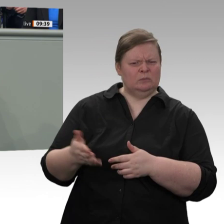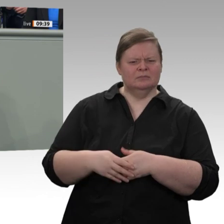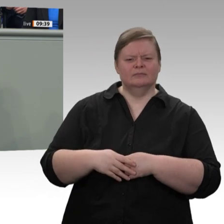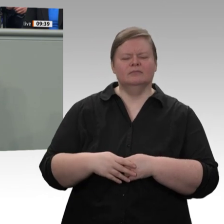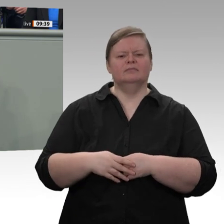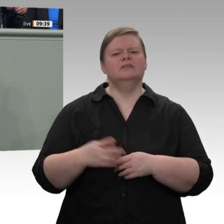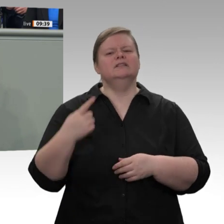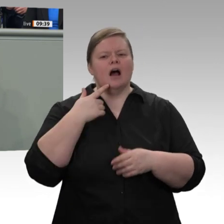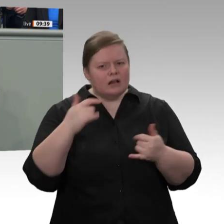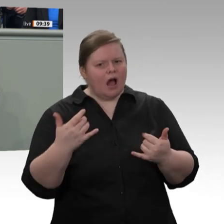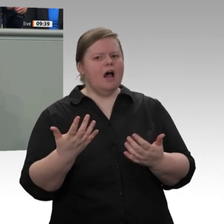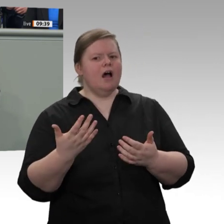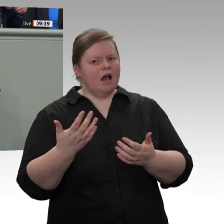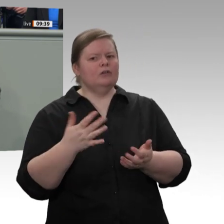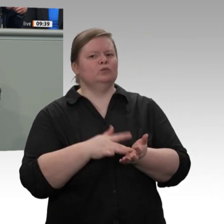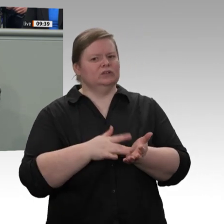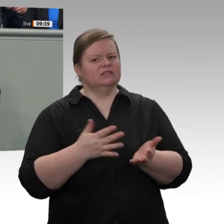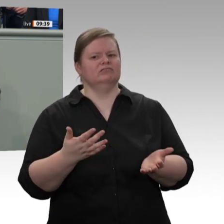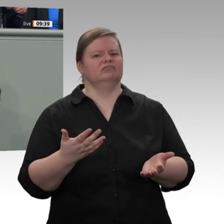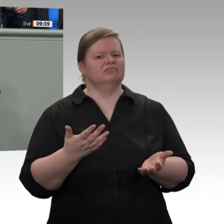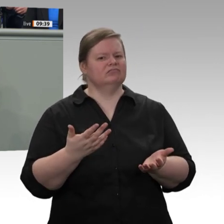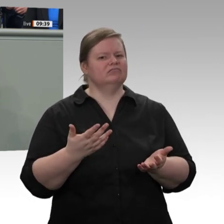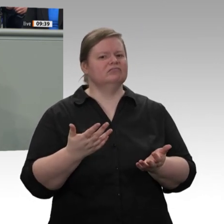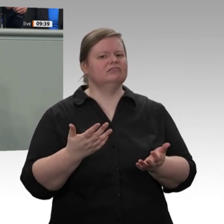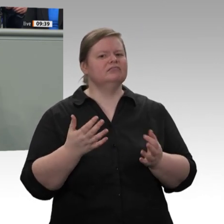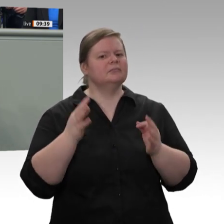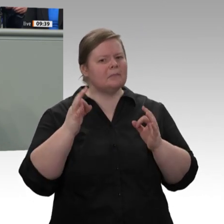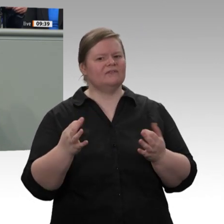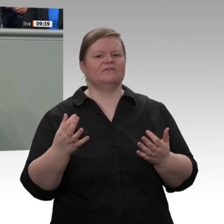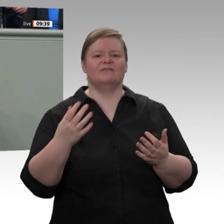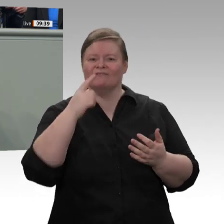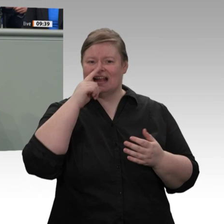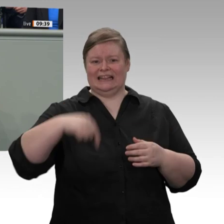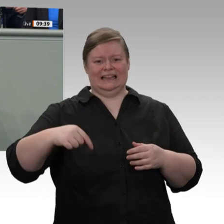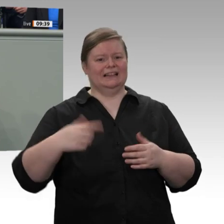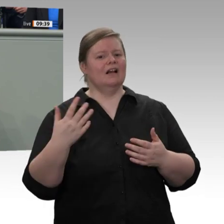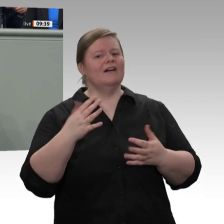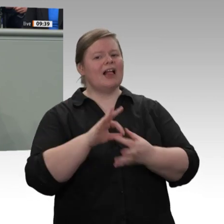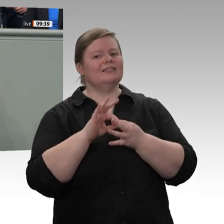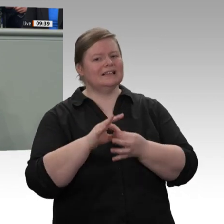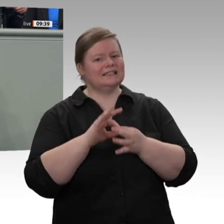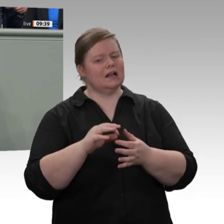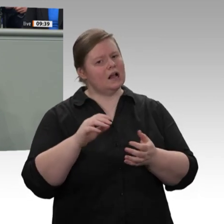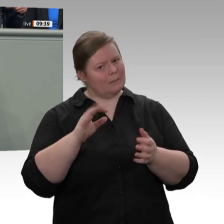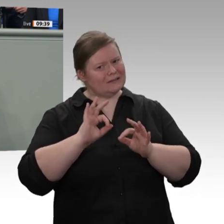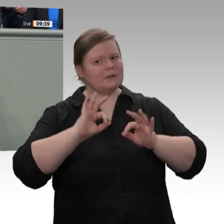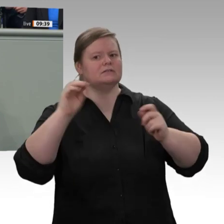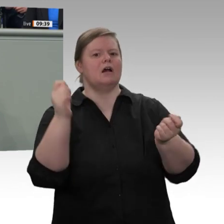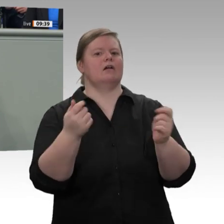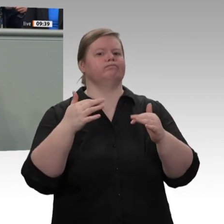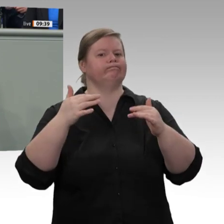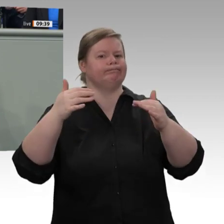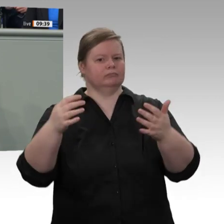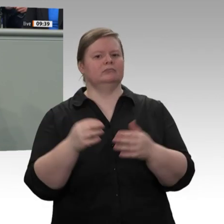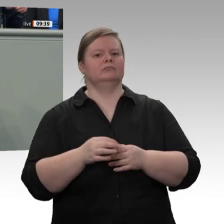habe mich über diesen Satz meiner Eltern immer wahnsinnig aufgeregt und ich habe mich meinen Eltern immer darüber gestritten. Das ist doch Unsinn. Warum